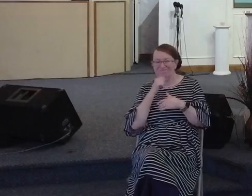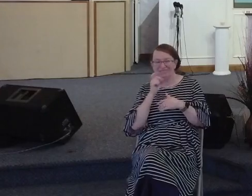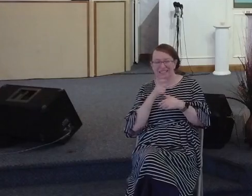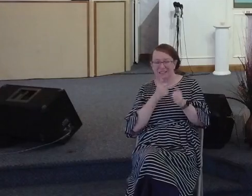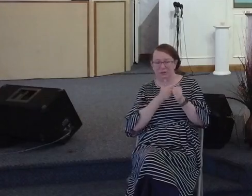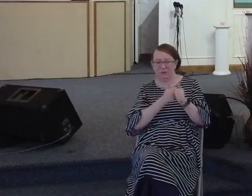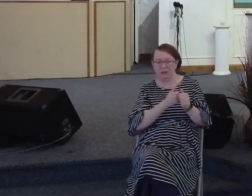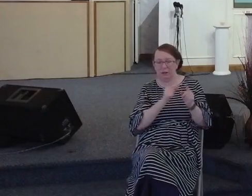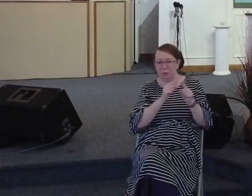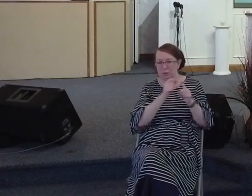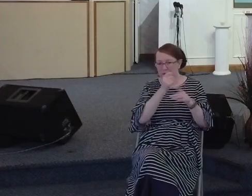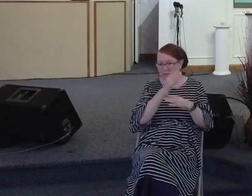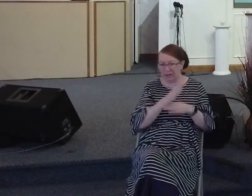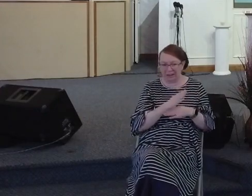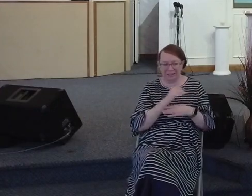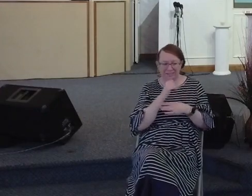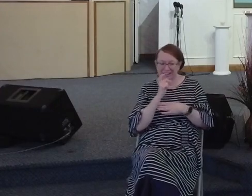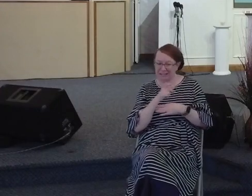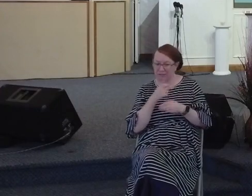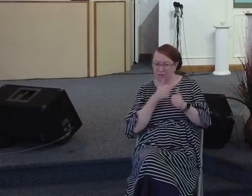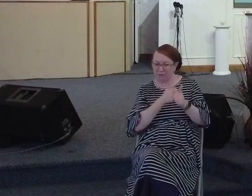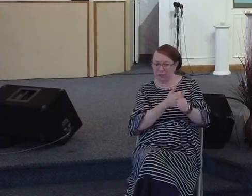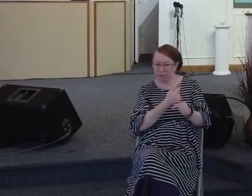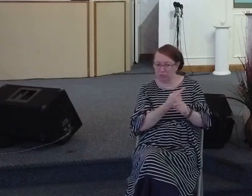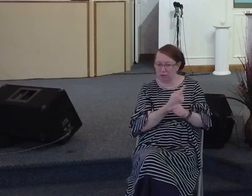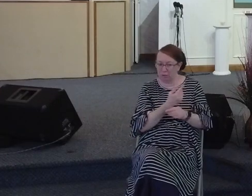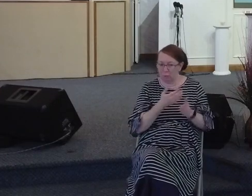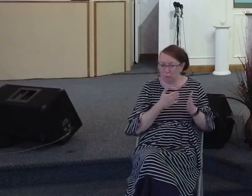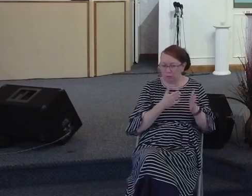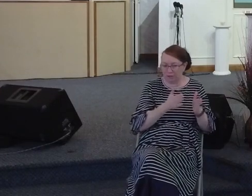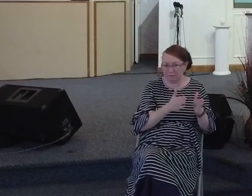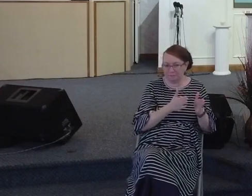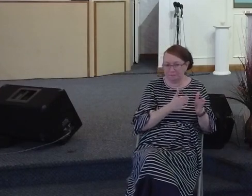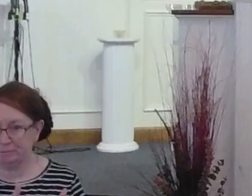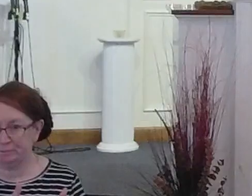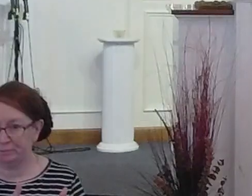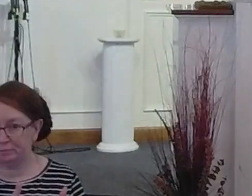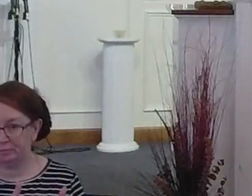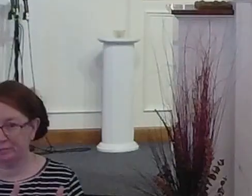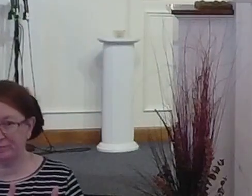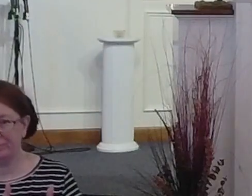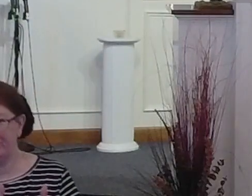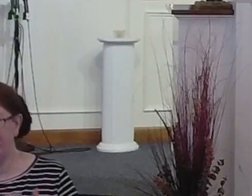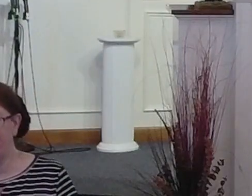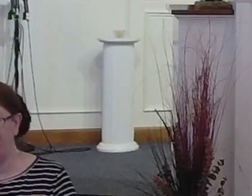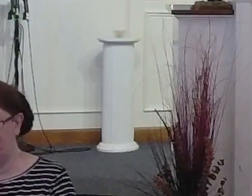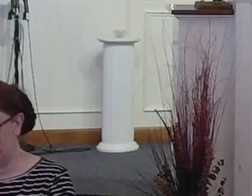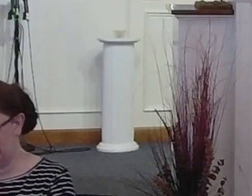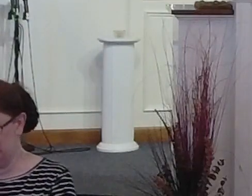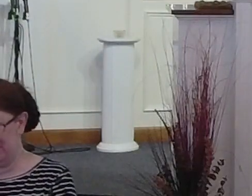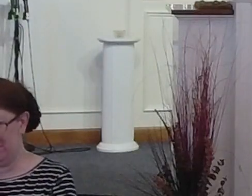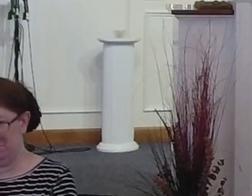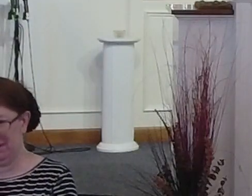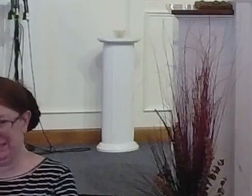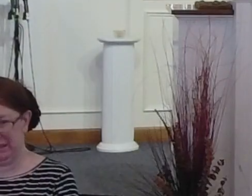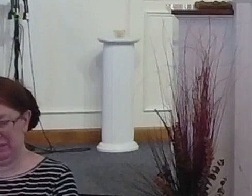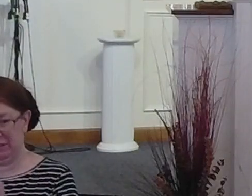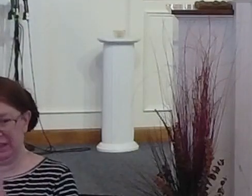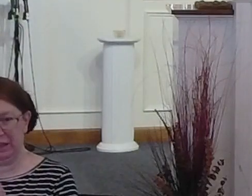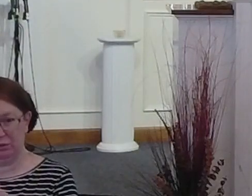no tenemos que ir por la palabra de Dios y que no tenemos que vivir de la manera correcta, y bueno, tenemos